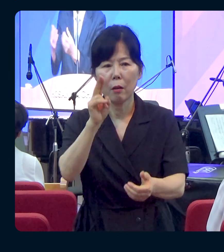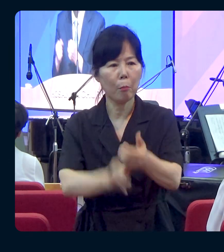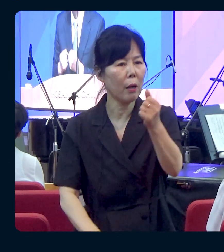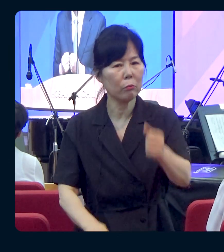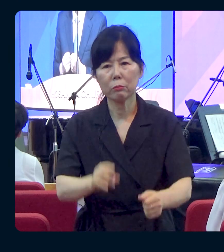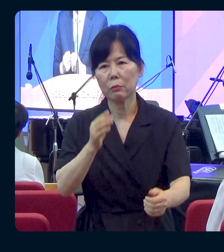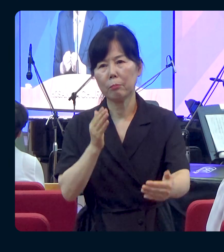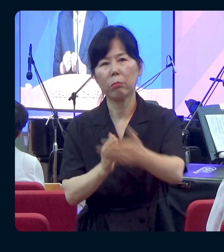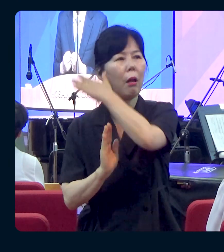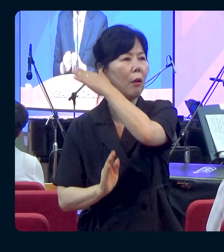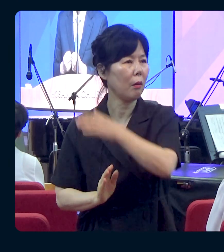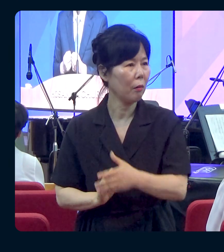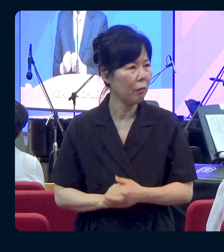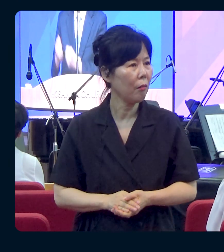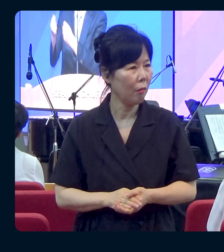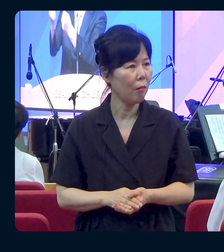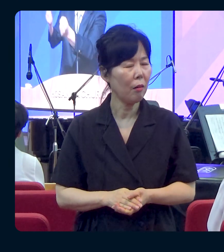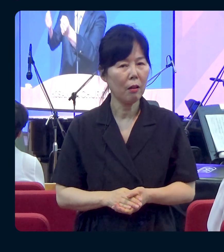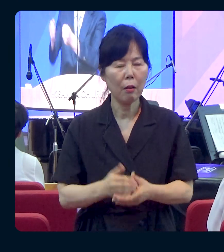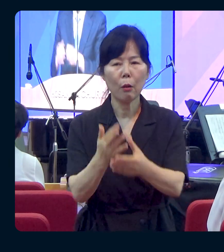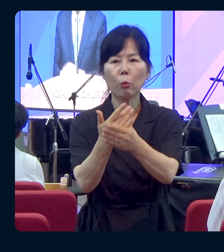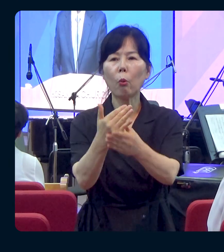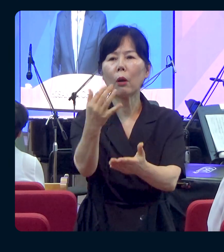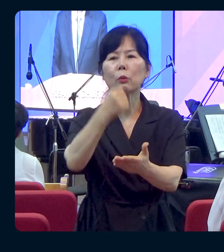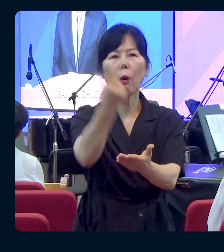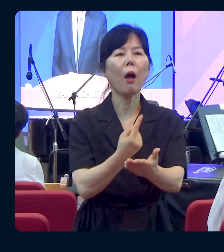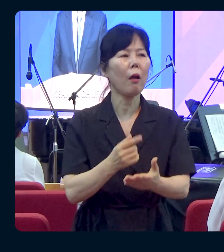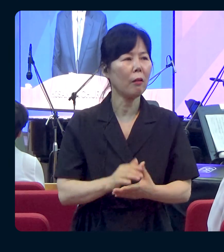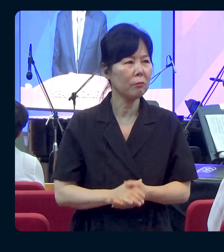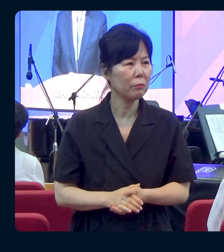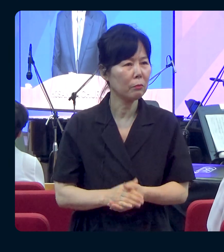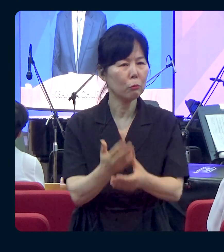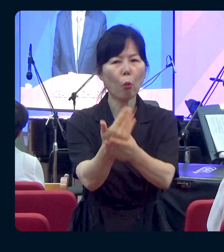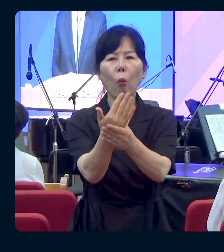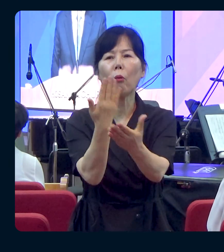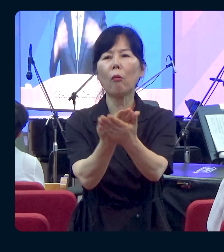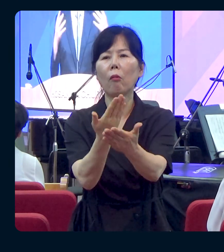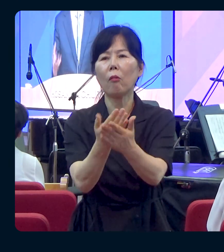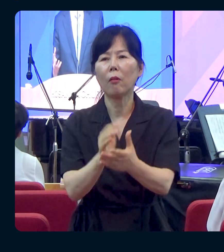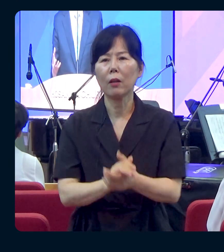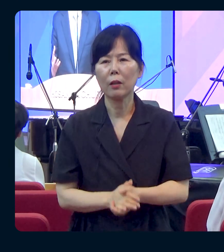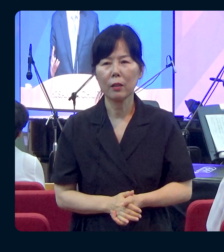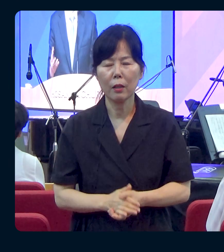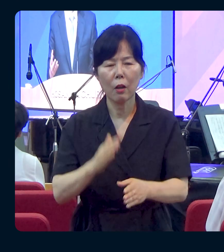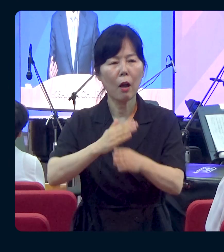아예 팔지도 않아요. 내가 사고 싶어도 현찰 갖고 와 사라고.